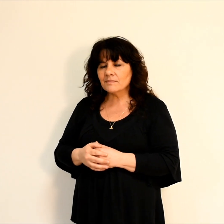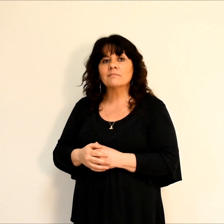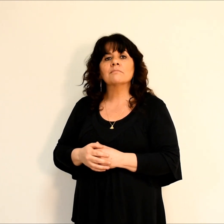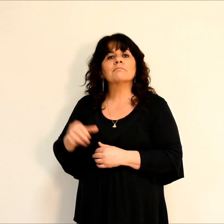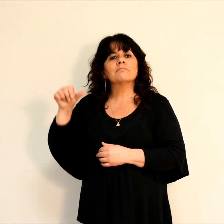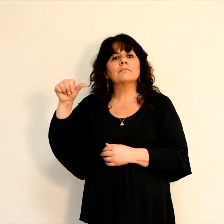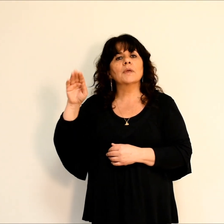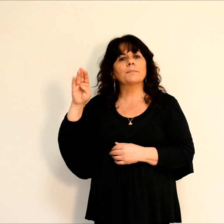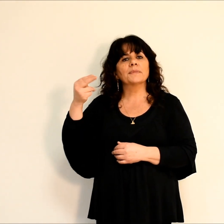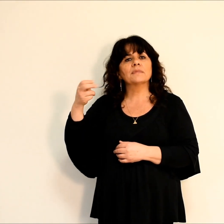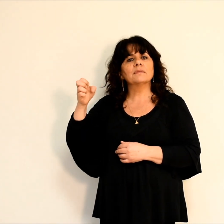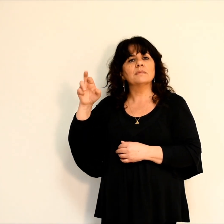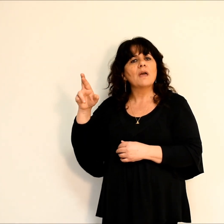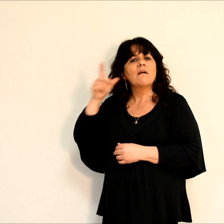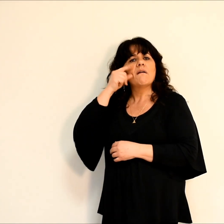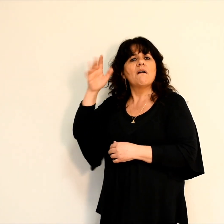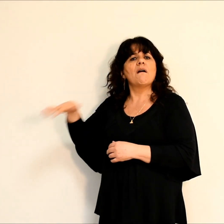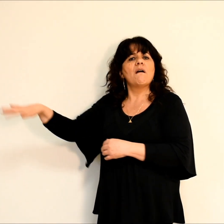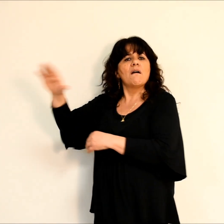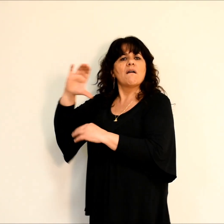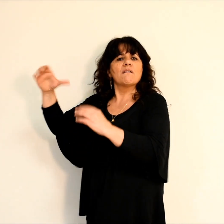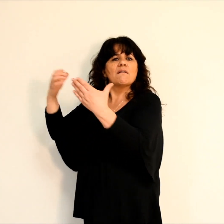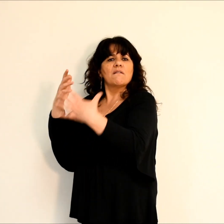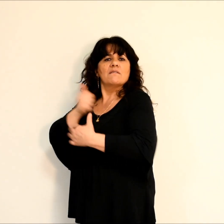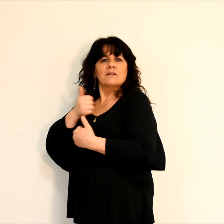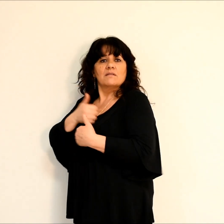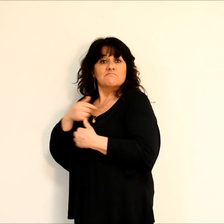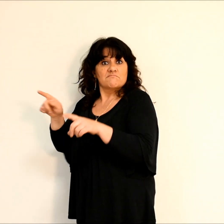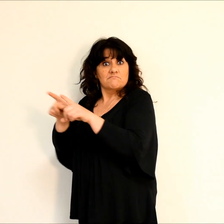Abner et ses hommes étaient couchés autour de lui.